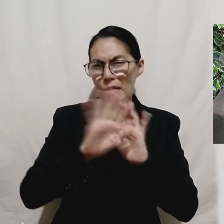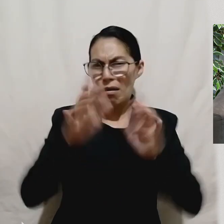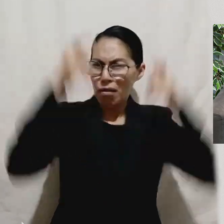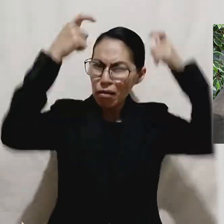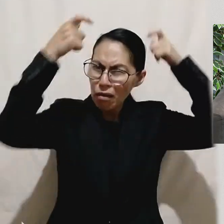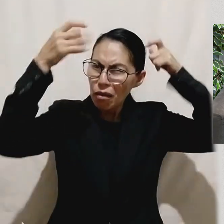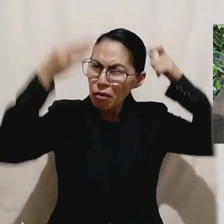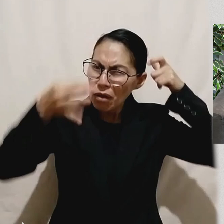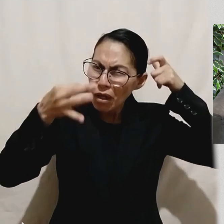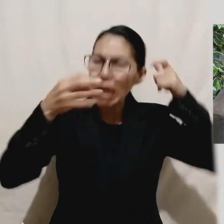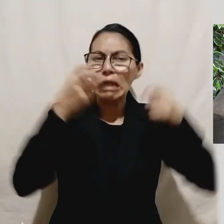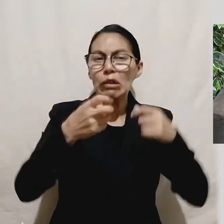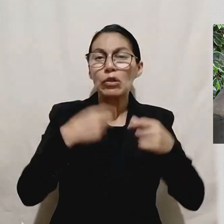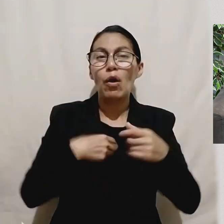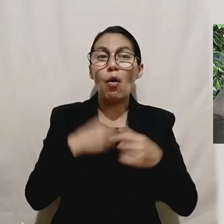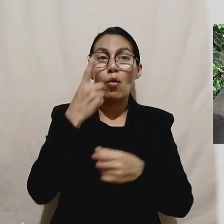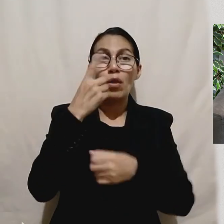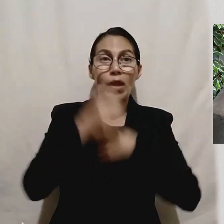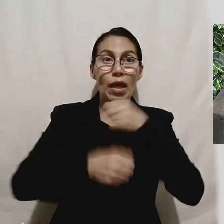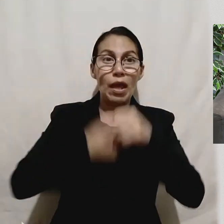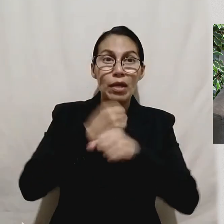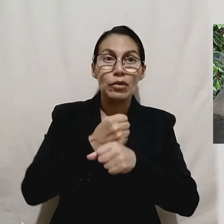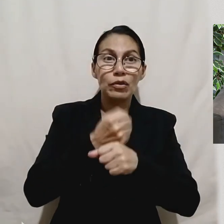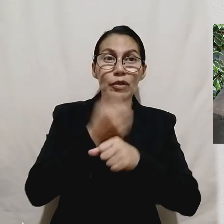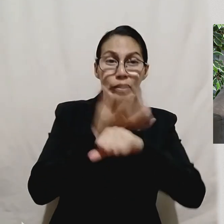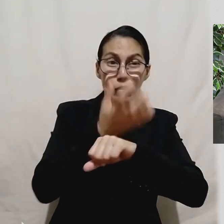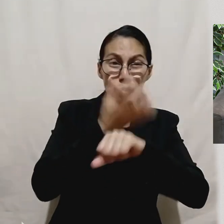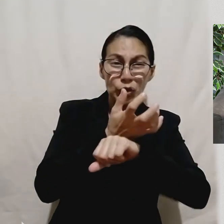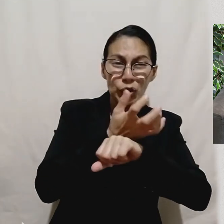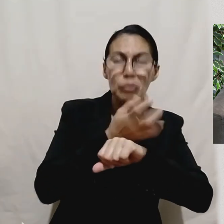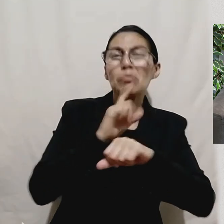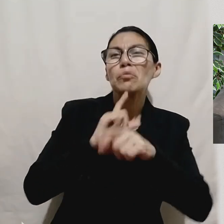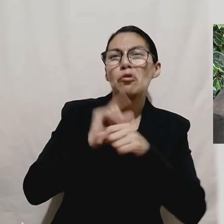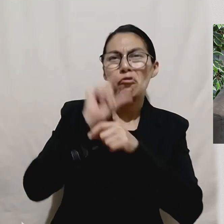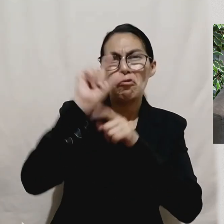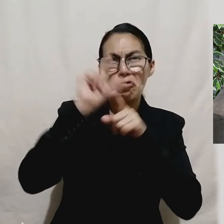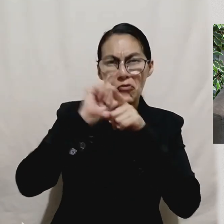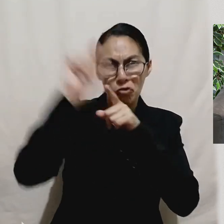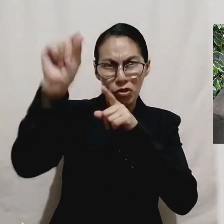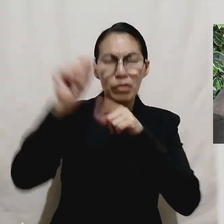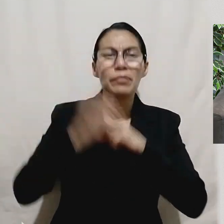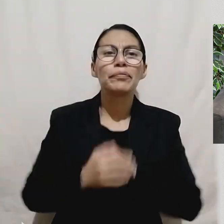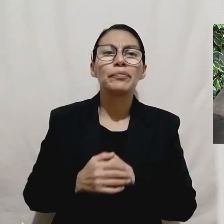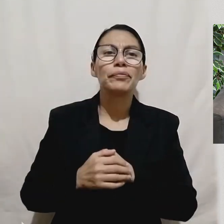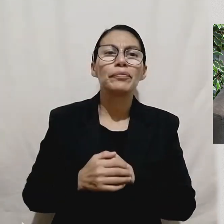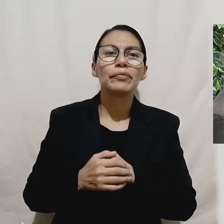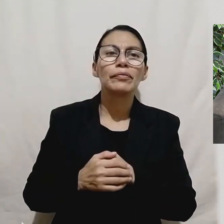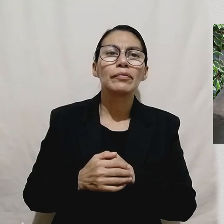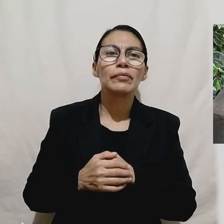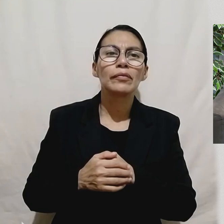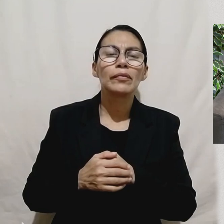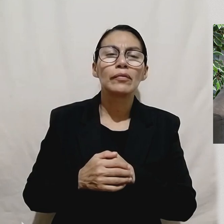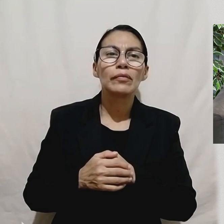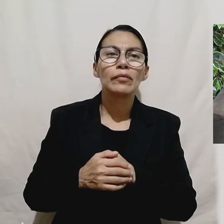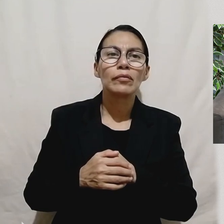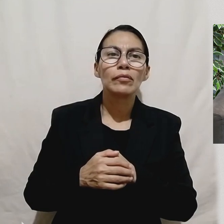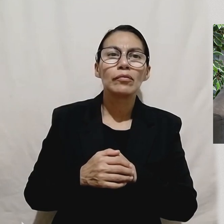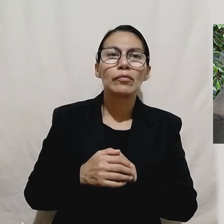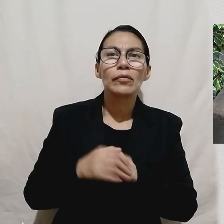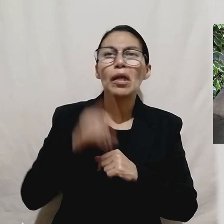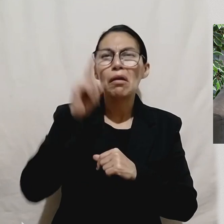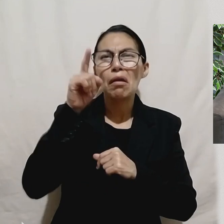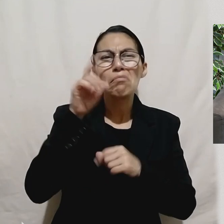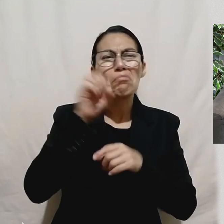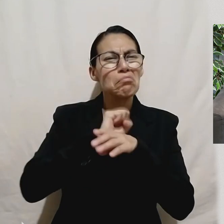graduar de la prepa me fui un año a Estados Unidos que para empezar no esa fue una de las primeras experiencias yo creo que tuve este más cerca